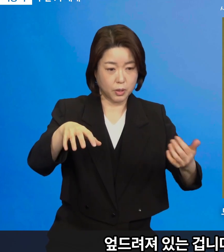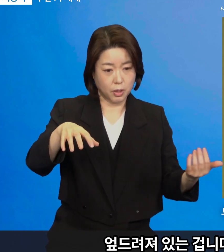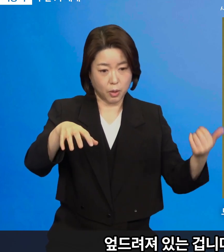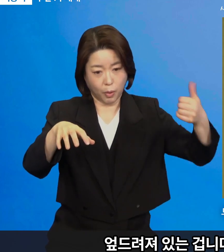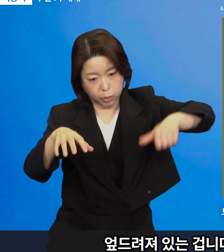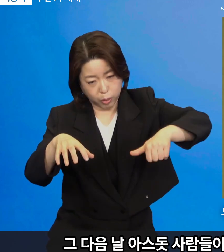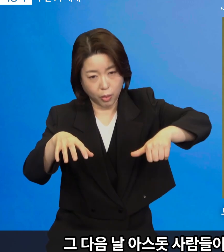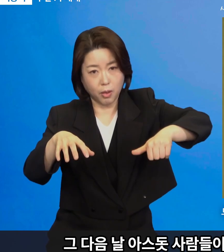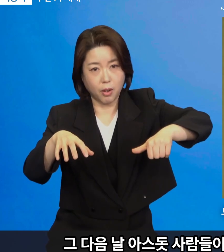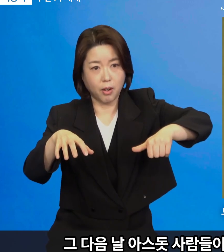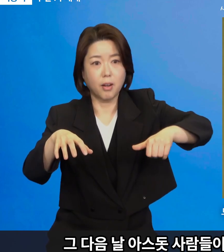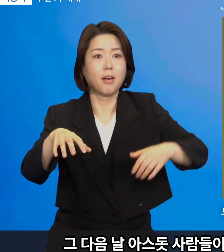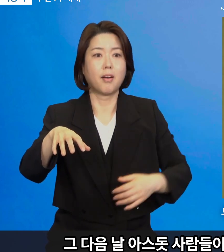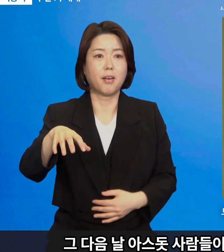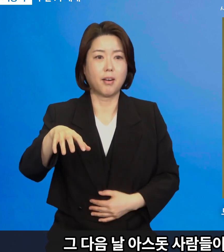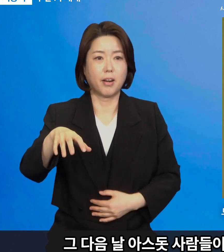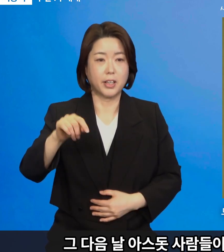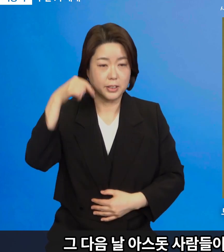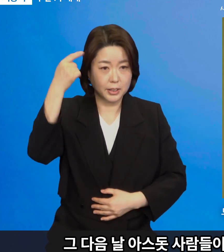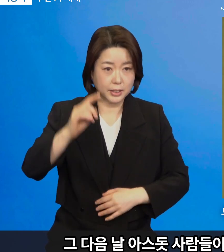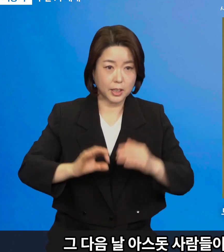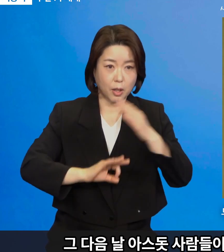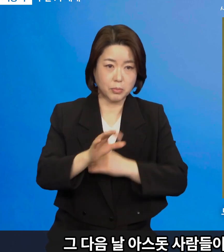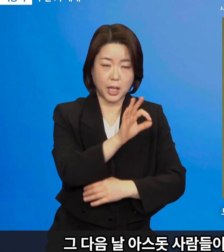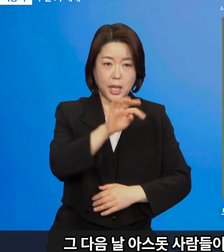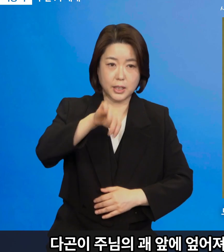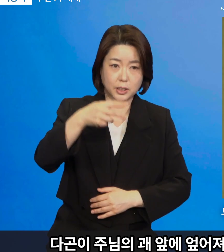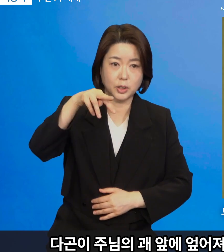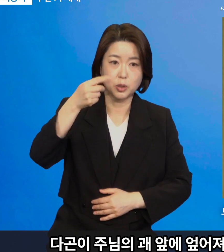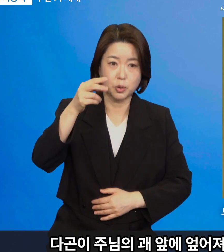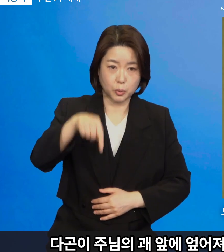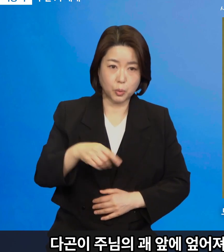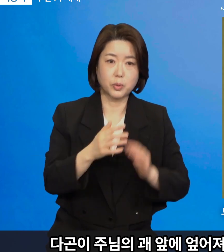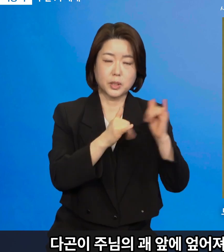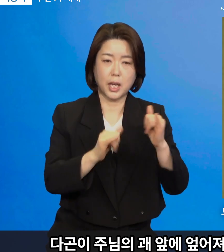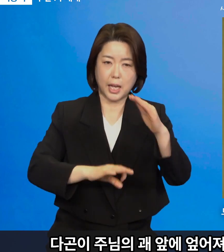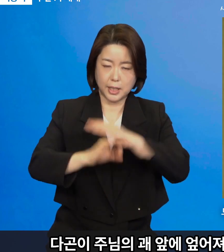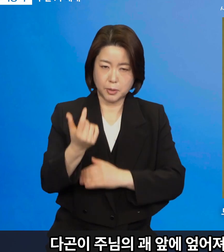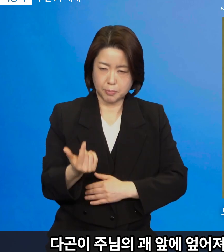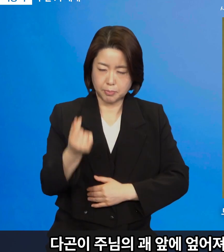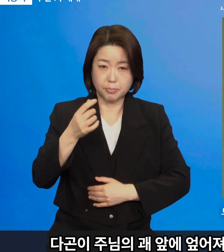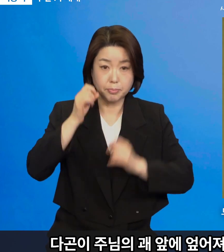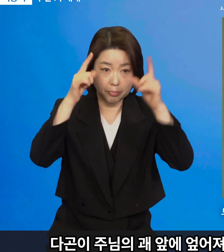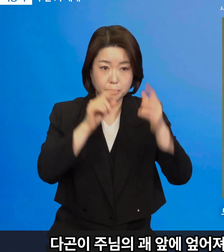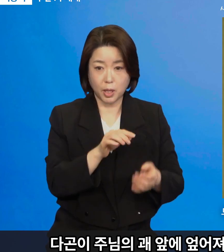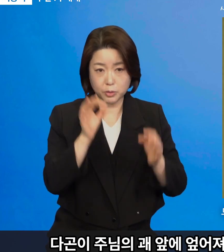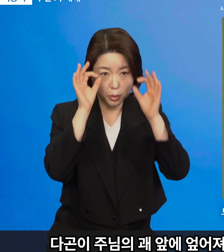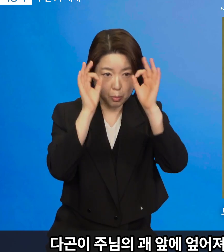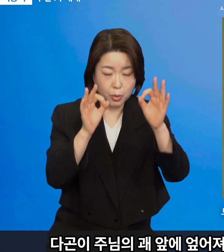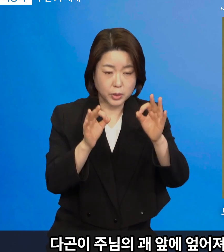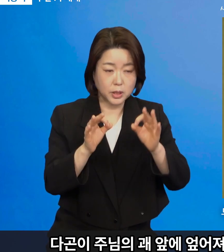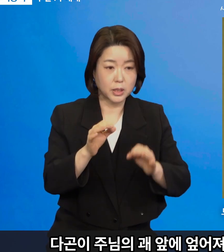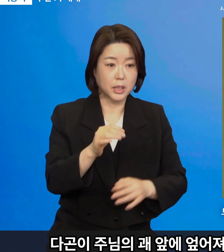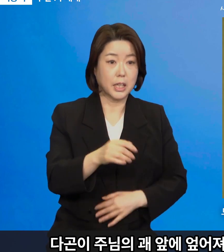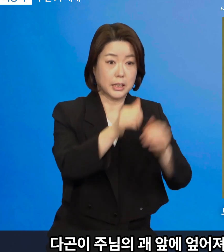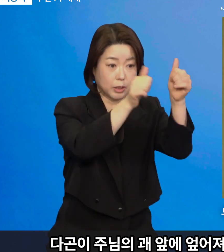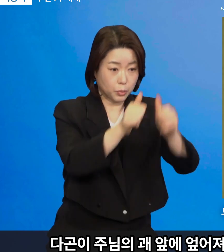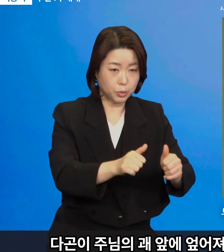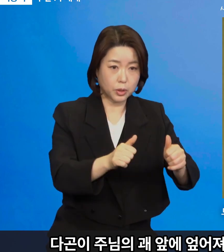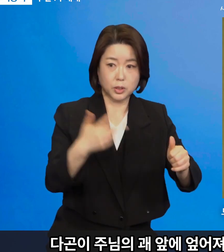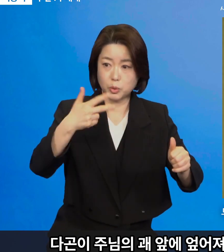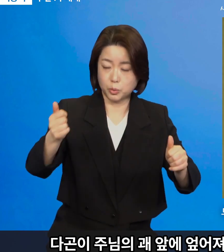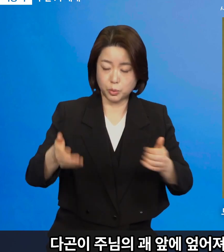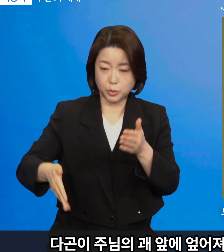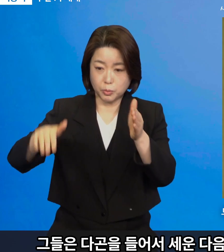그게 3절이에요. 그 다음날 아스돗 사람들이 아침에 일찍 일어나서 보니 다곤이 주님의 궤 앞에 엎어져 땅바닥에 얼굴을